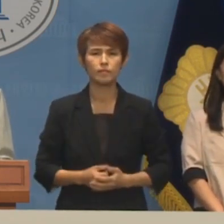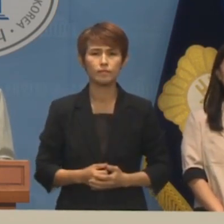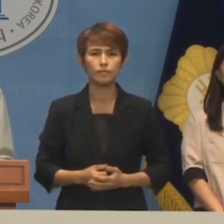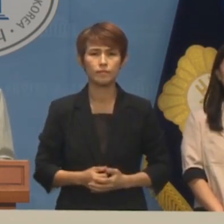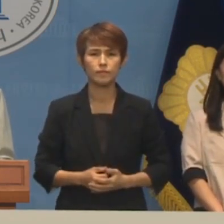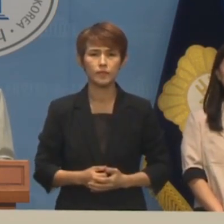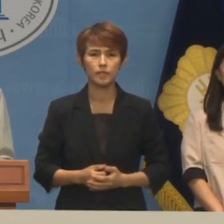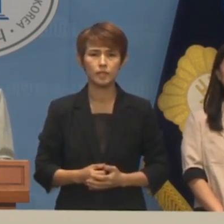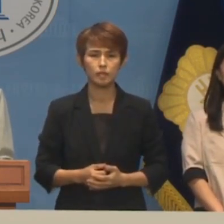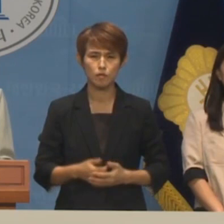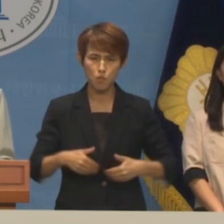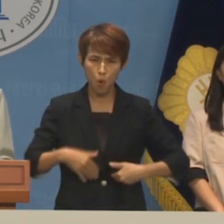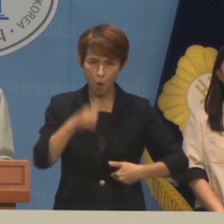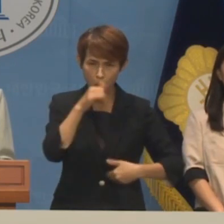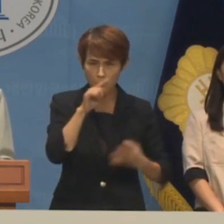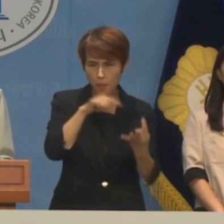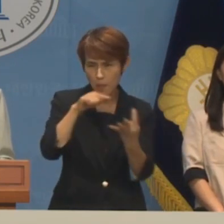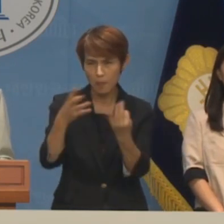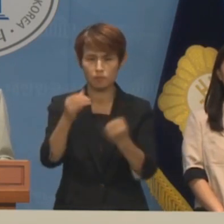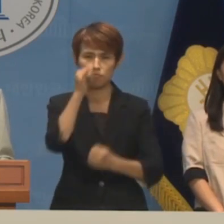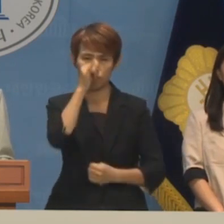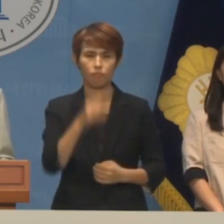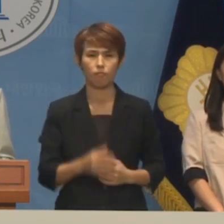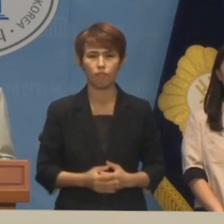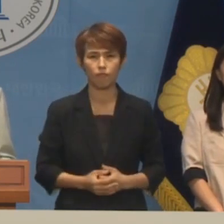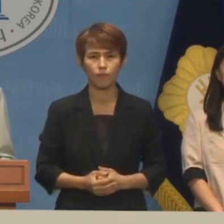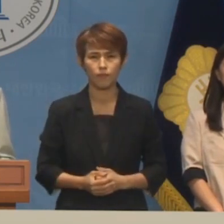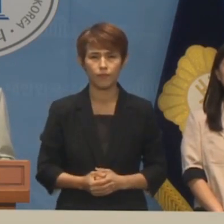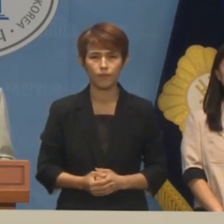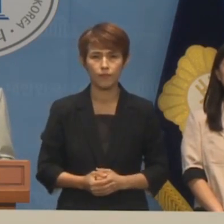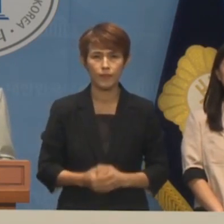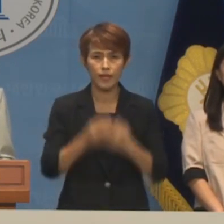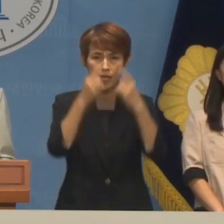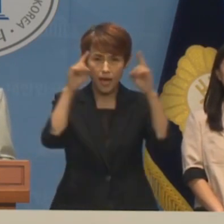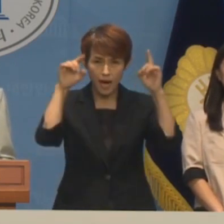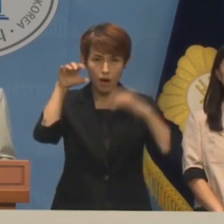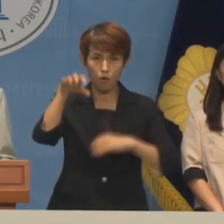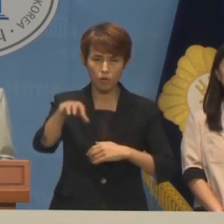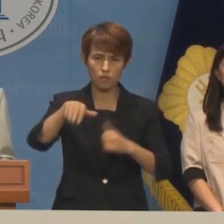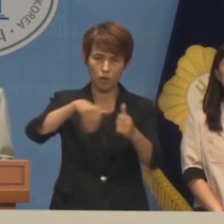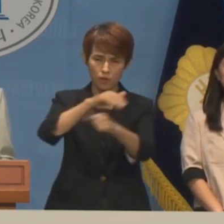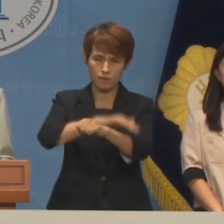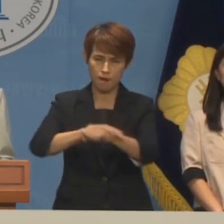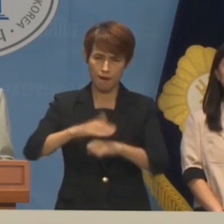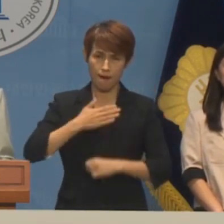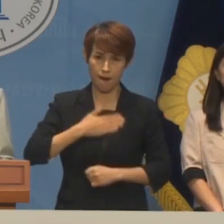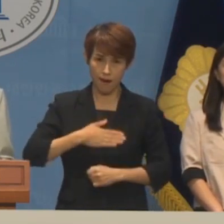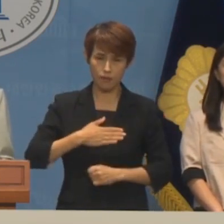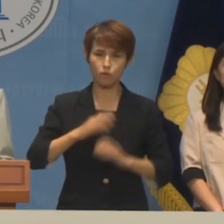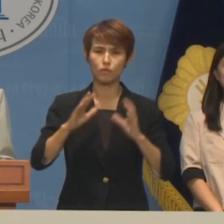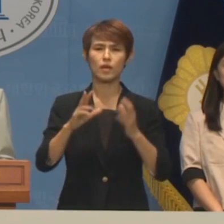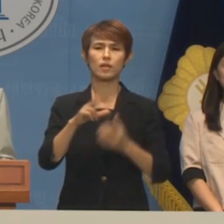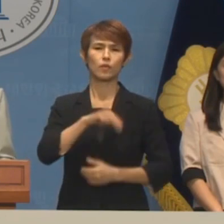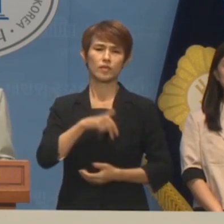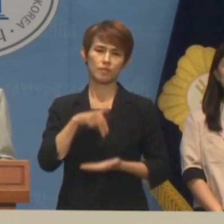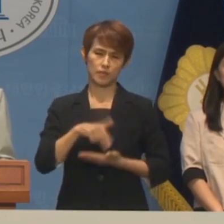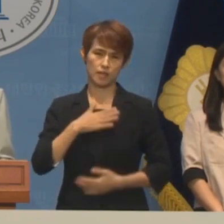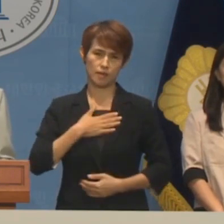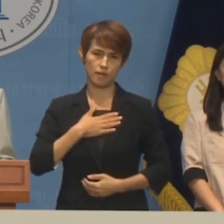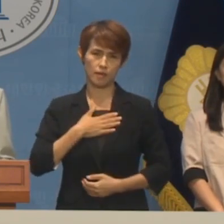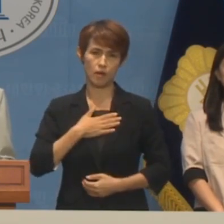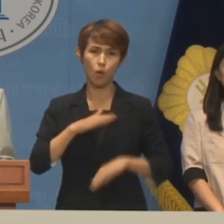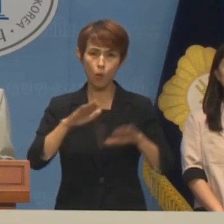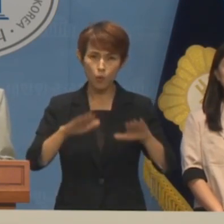눈앞에 과제들이 산적해 있습니다. 대학 현장을 누구보다 잘 이해하고 있는 국회의원으로서 오늘